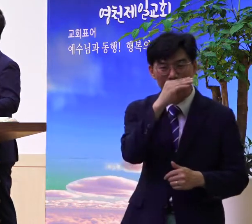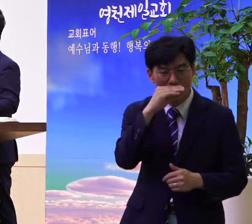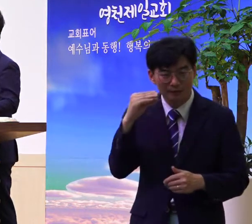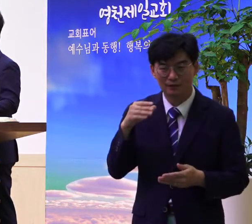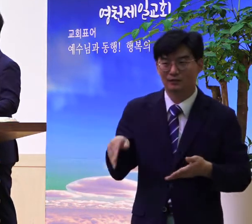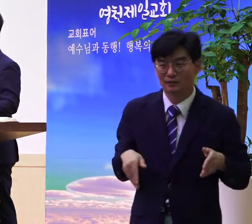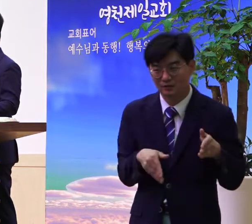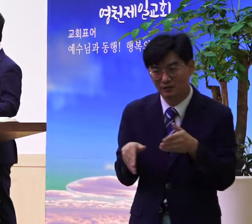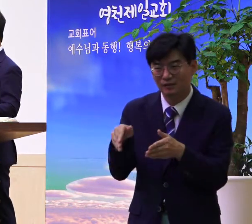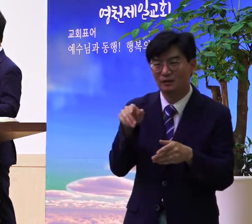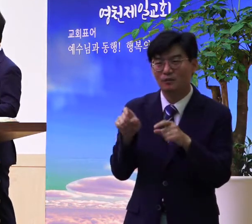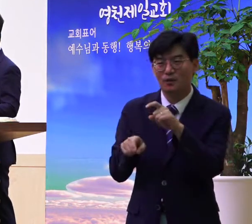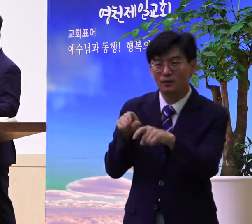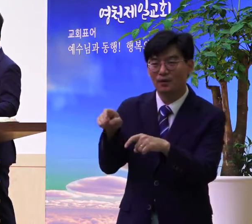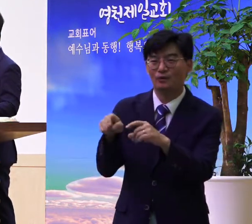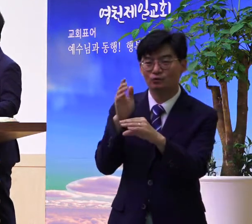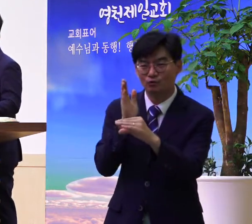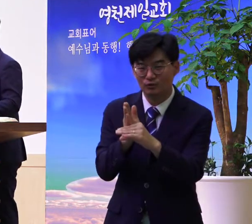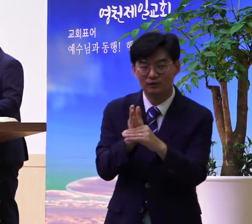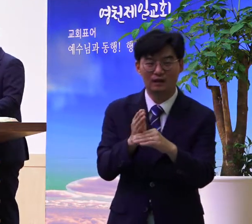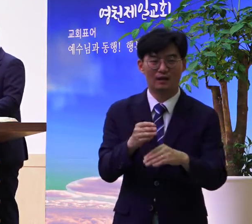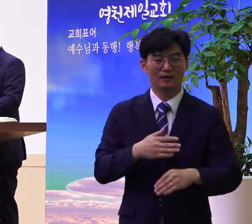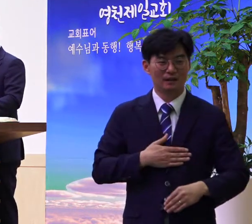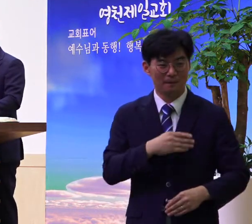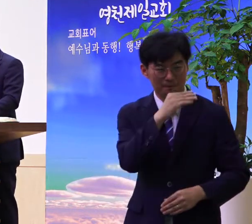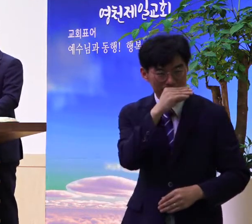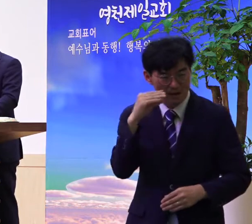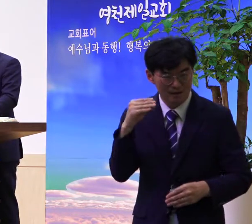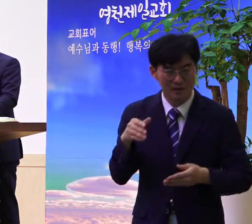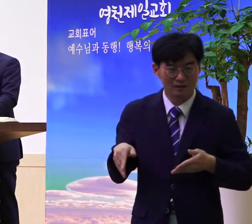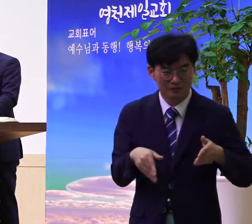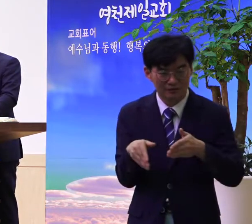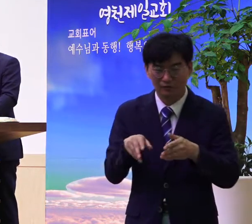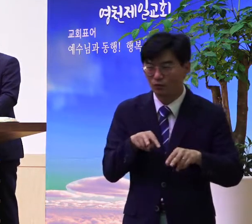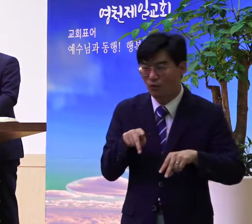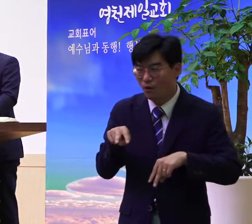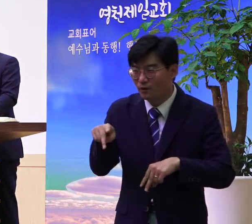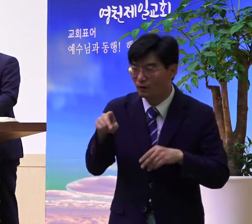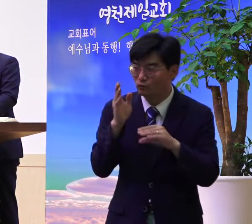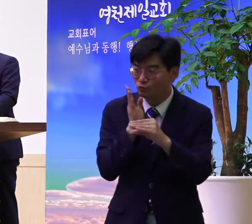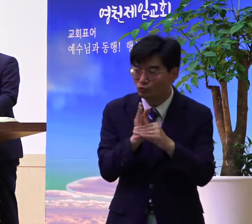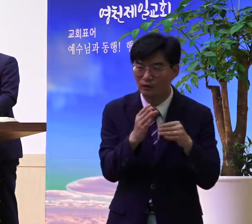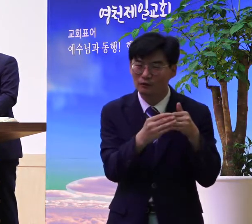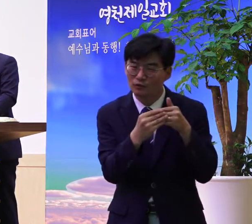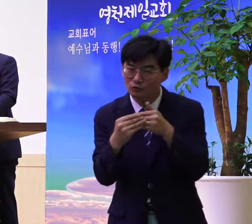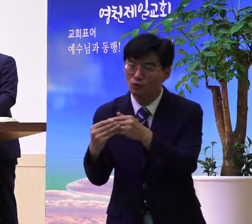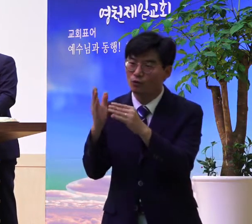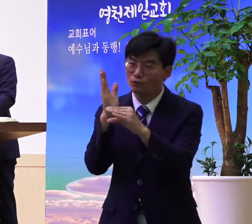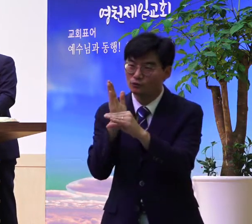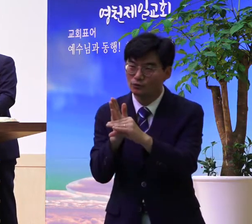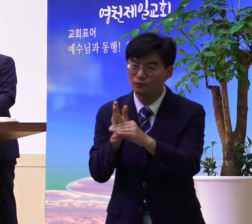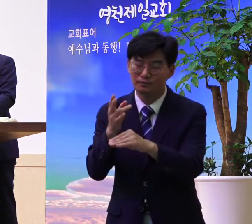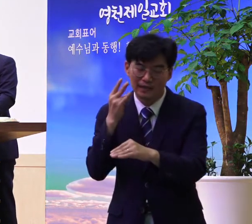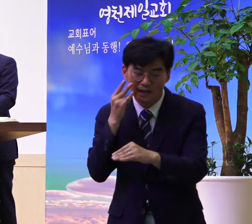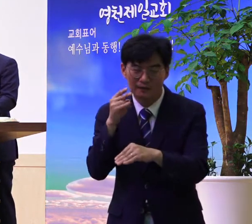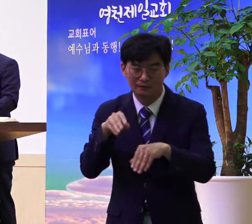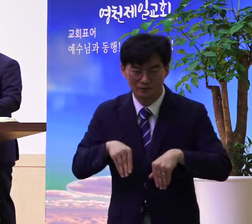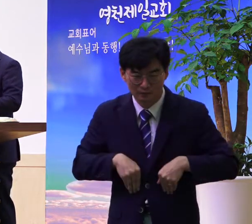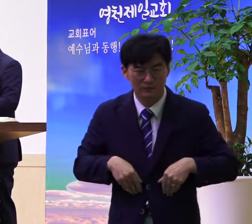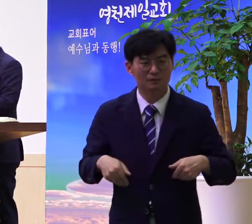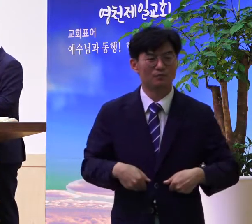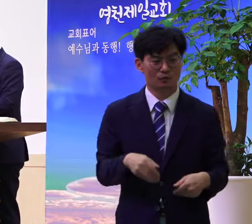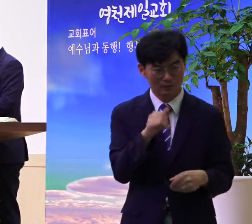현실을 넘어서 내가 가야 할 최종의 목적지가 있기 때문에 거기를 바라보면서 언제나 이 땅에서 자유롭고 또